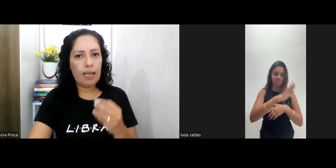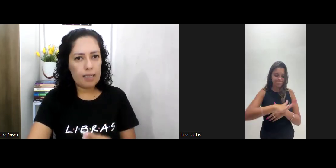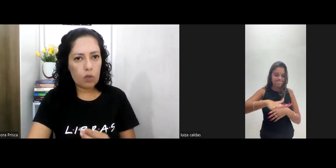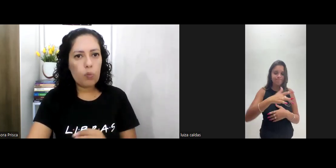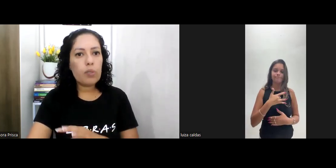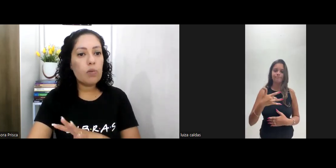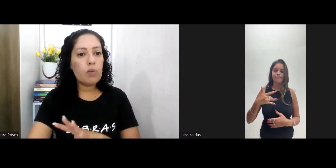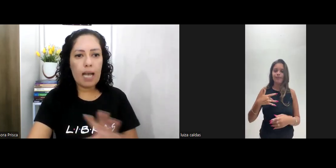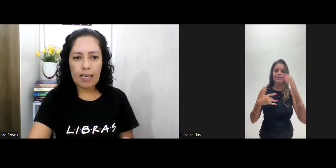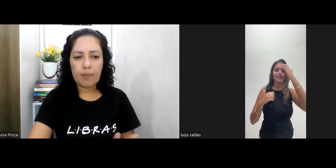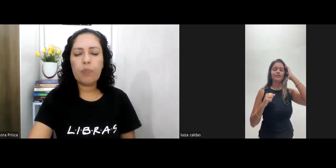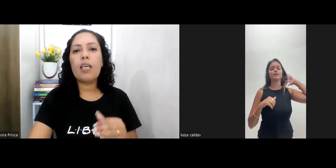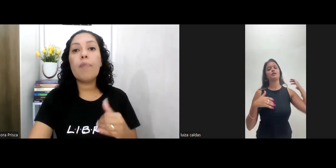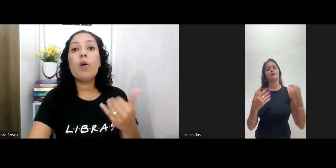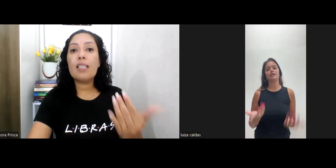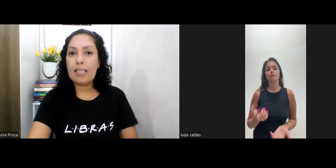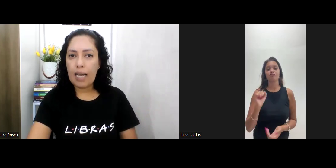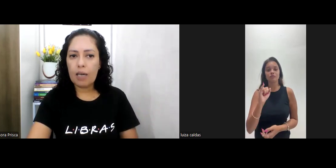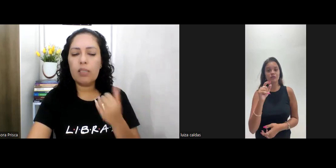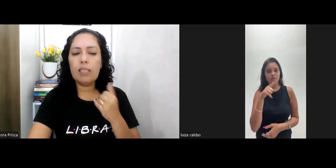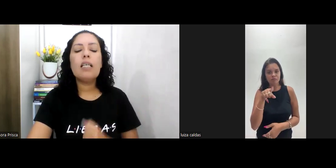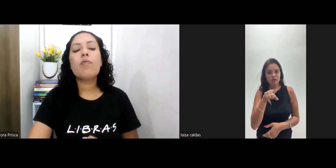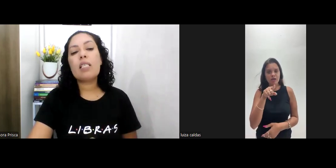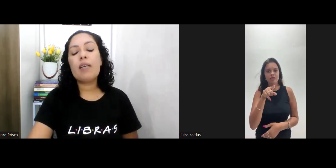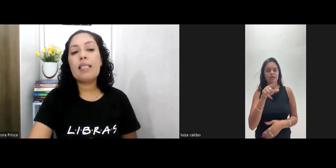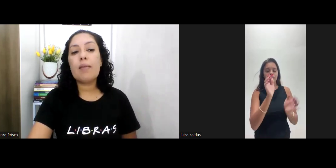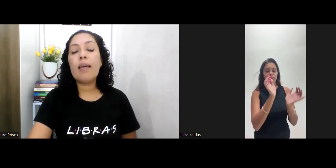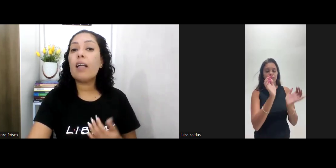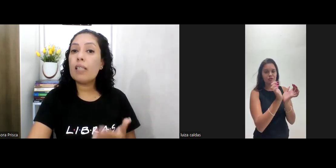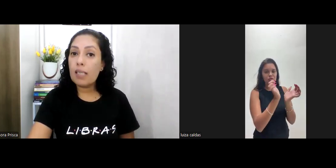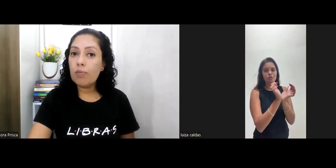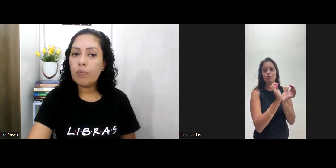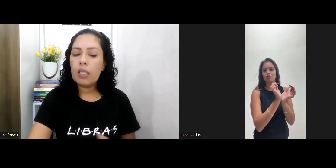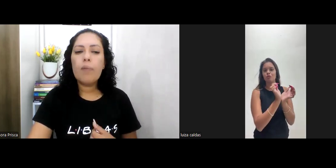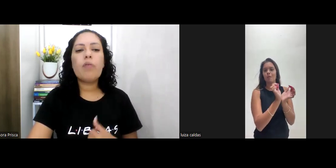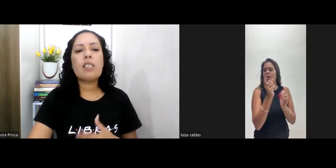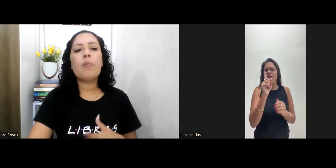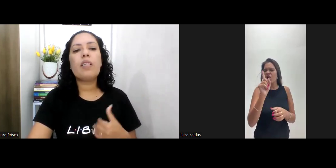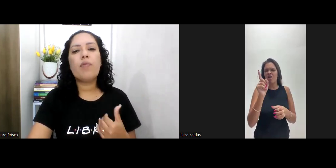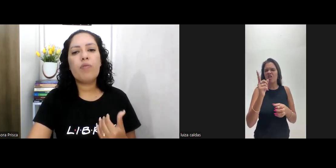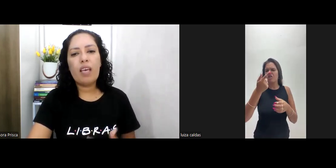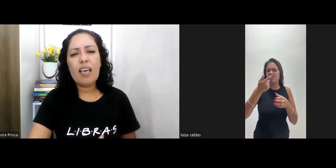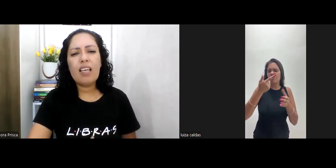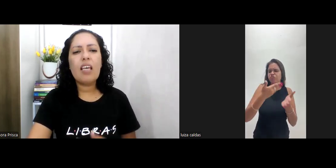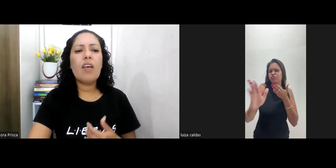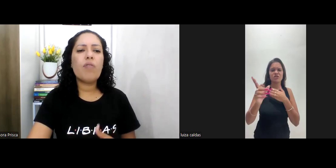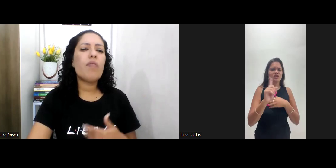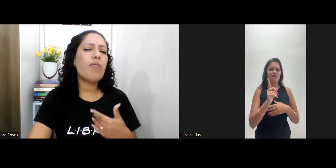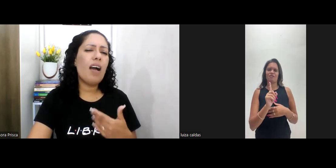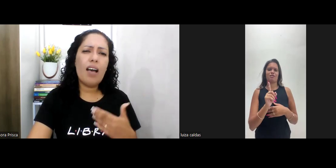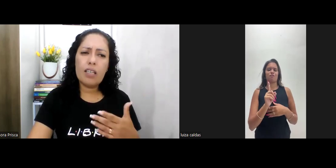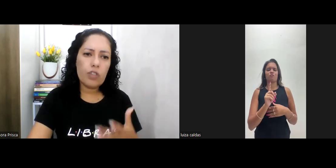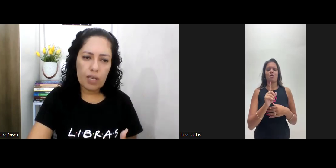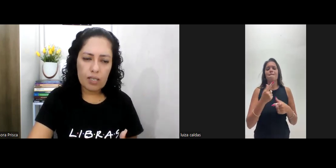você está lá nesse grupo, não saia, porque após essa aula, você vai receber a gravação para você poder ver e